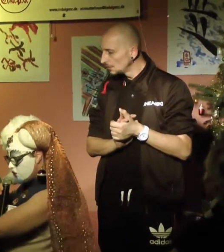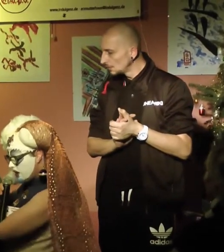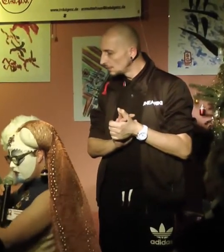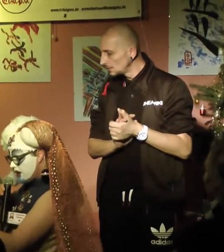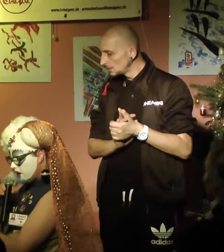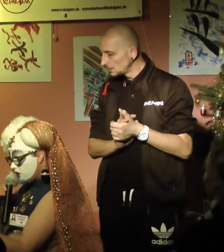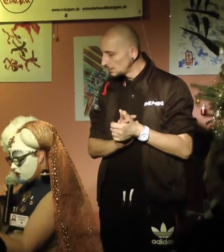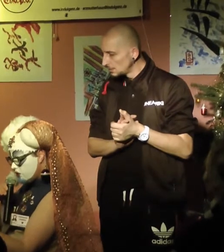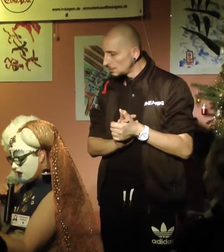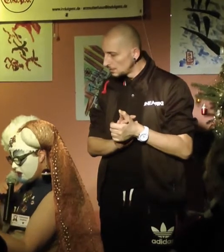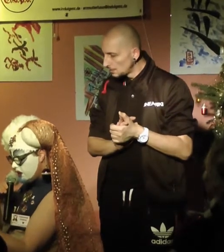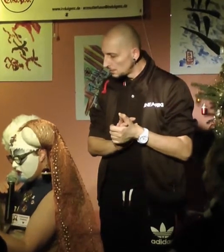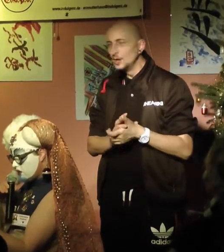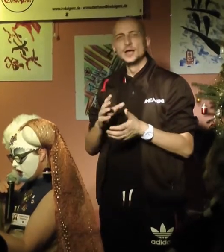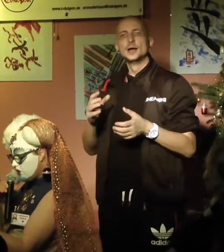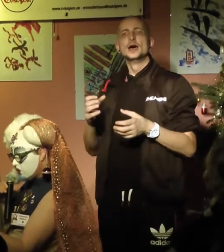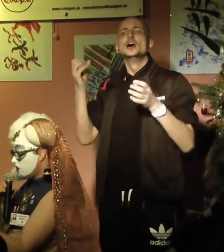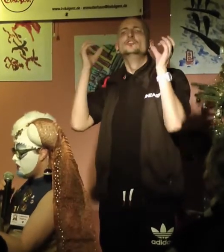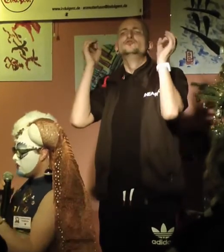Jemand sagt auch Stressball. Irgendwie Stressball.